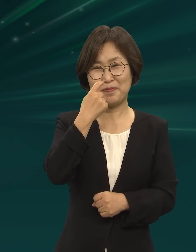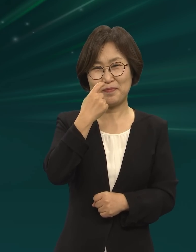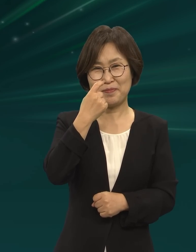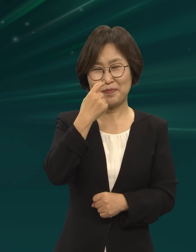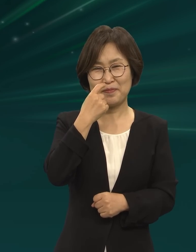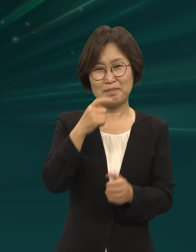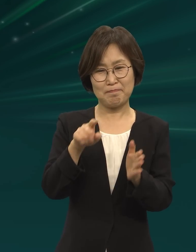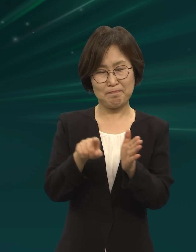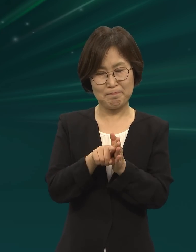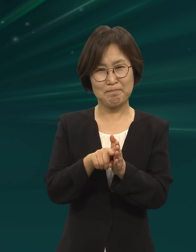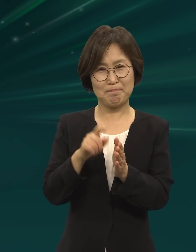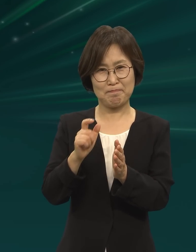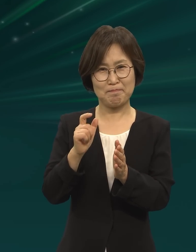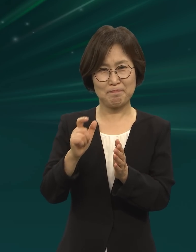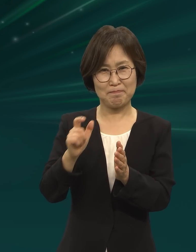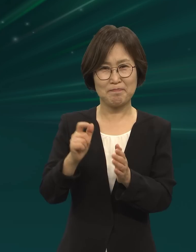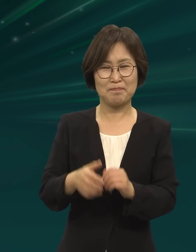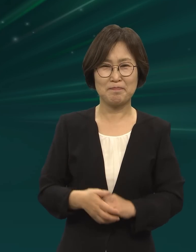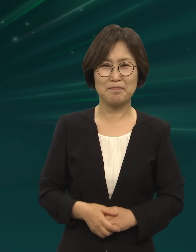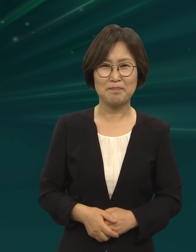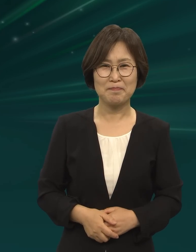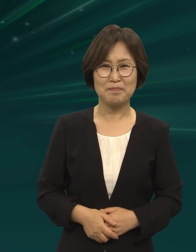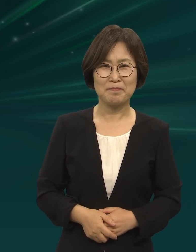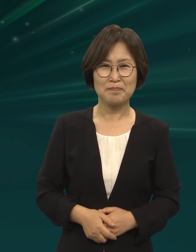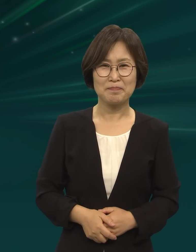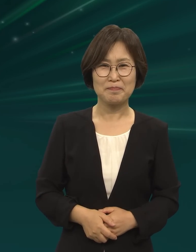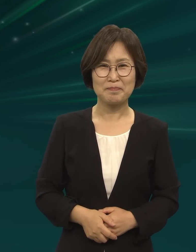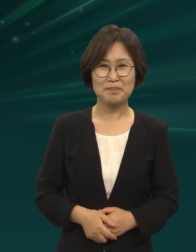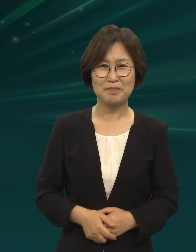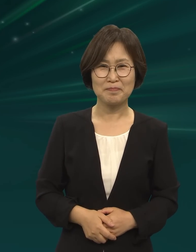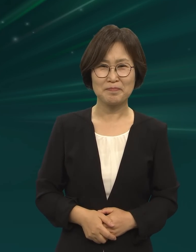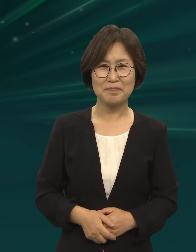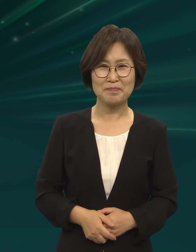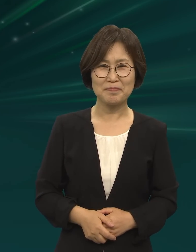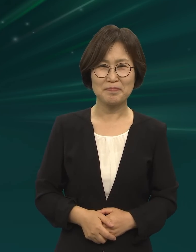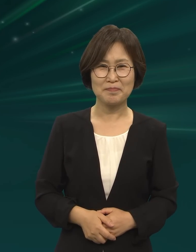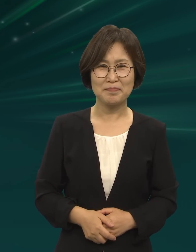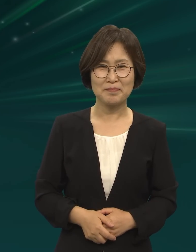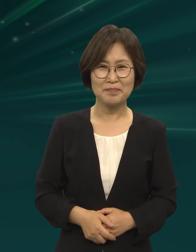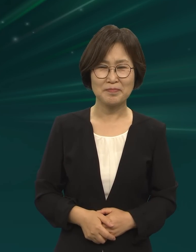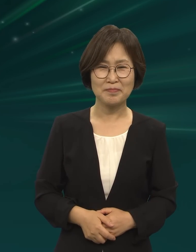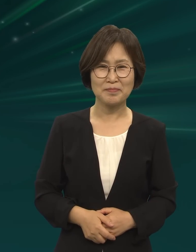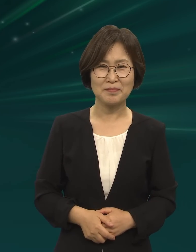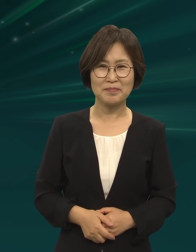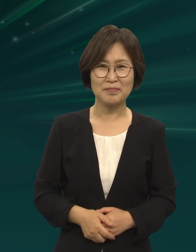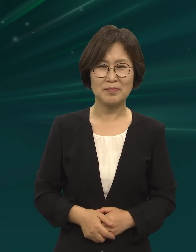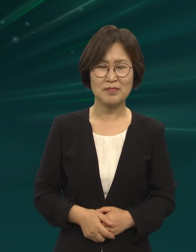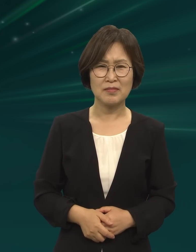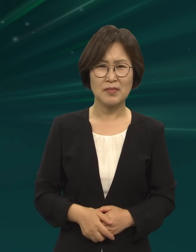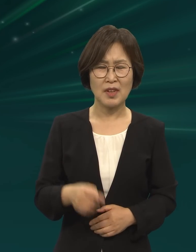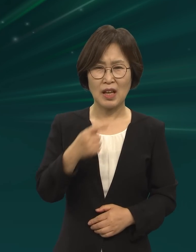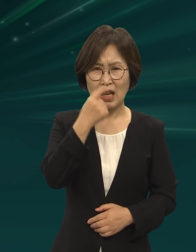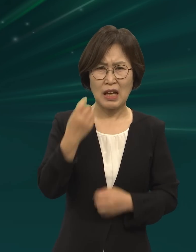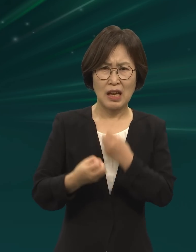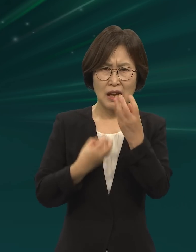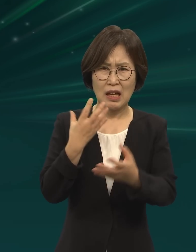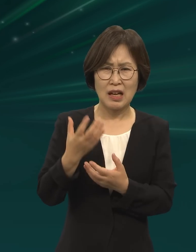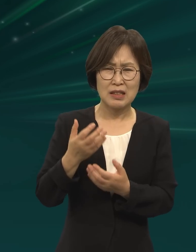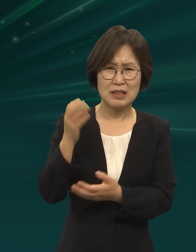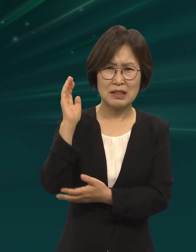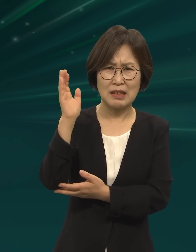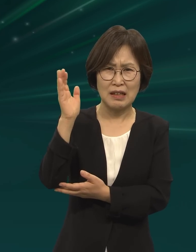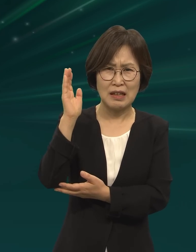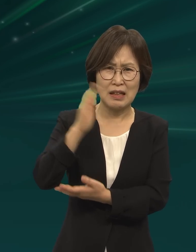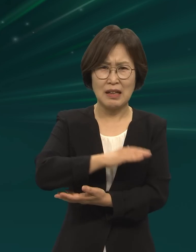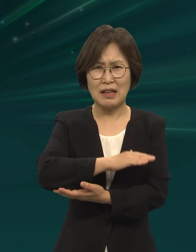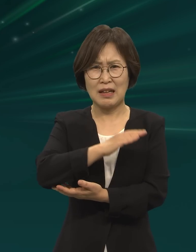제가 엄청 간증들이 엄청 많습니다. 간증을 하게 되면